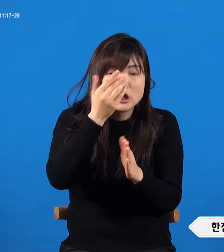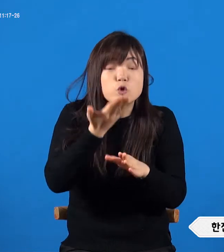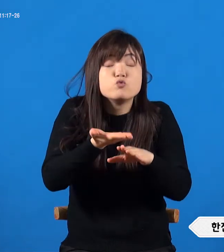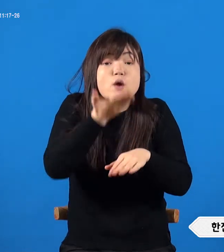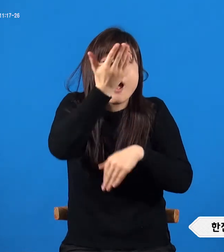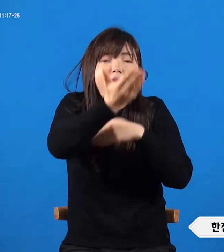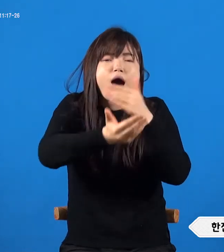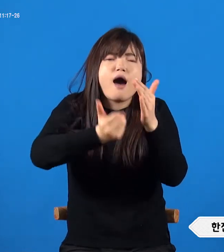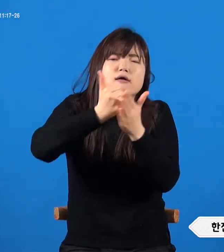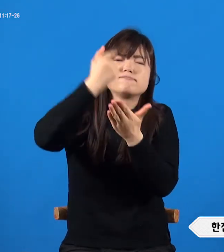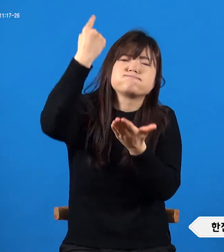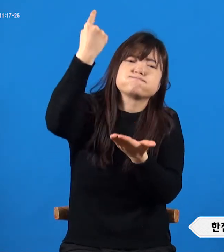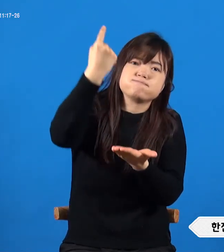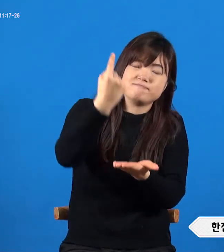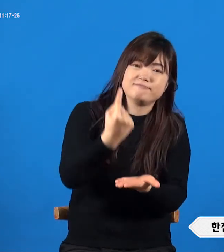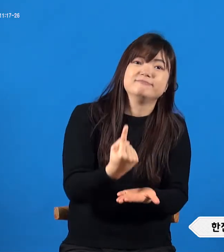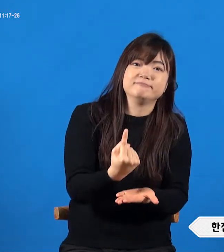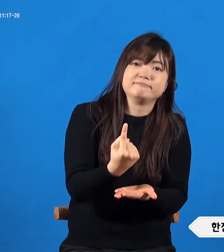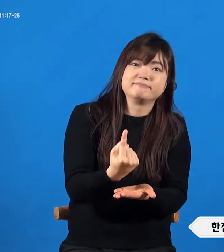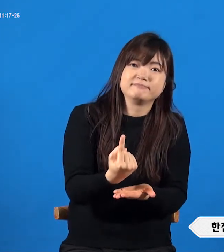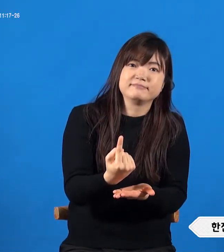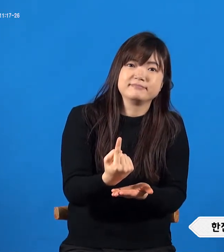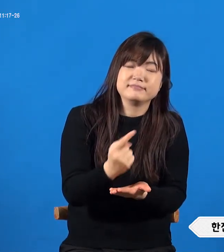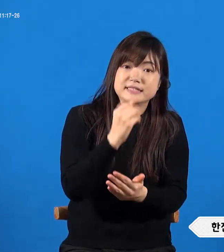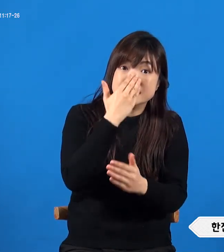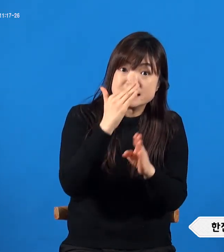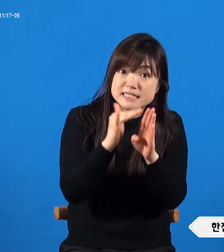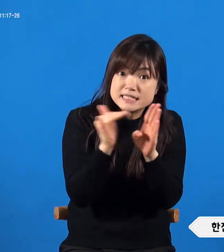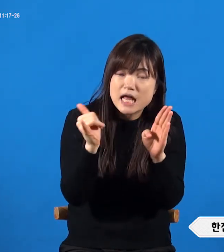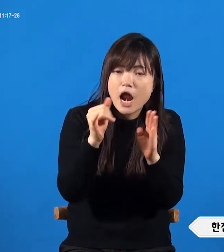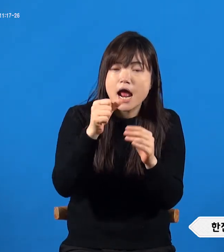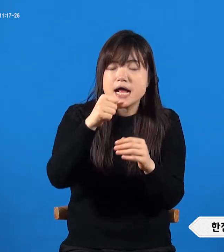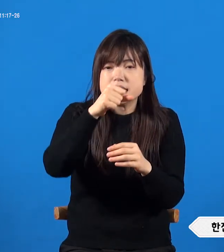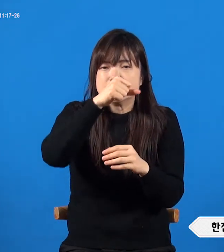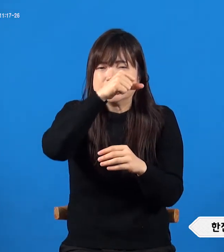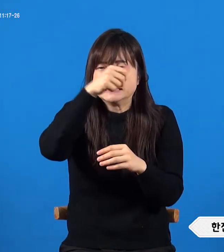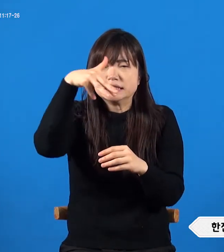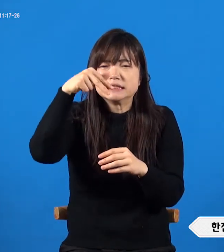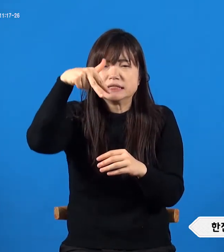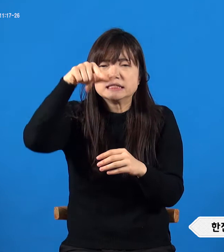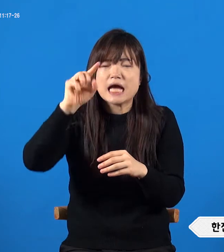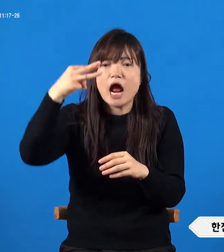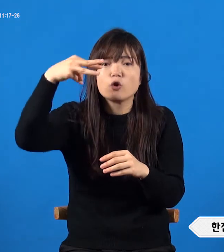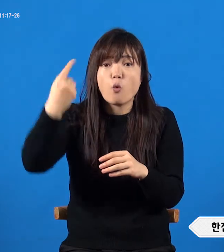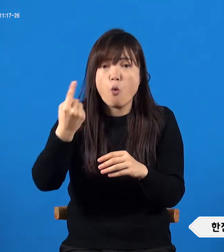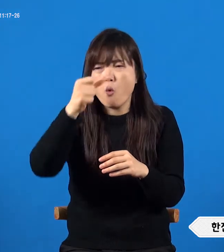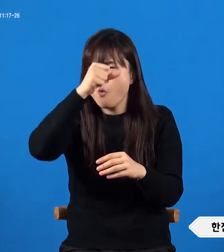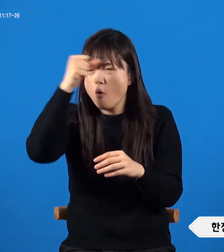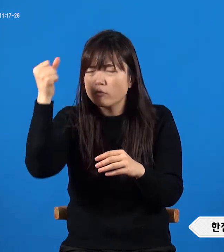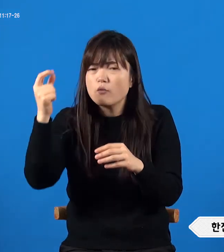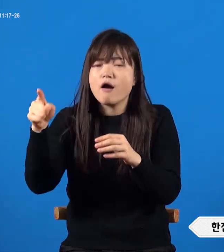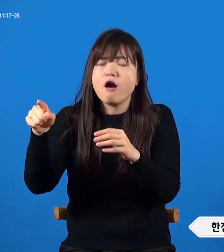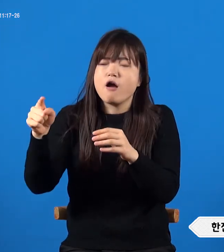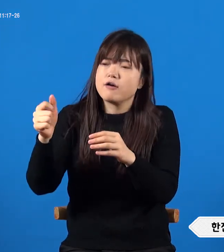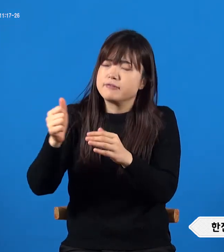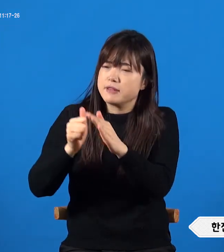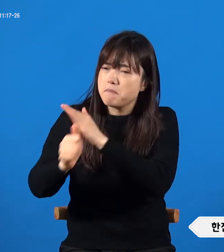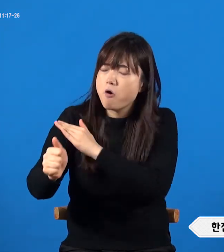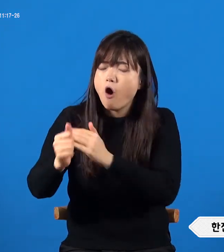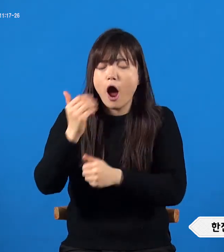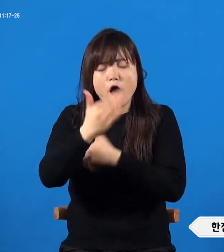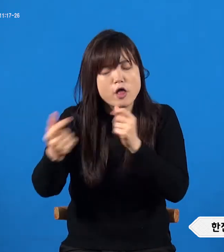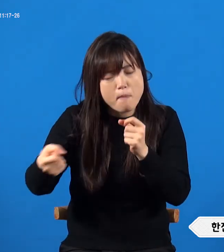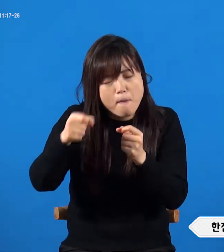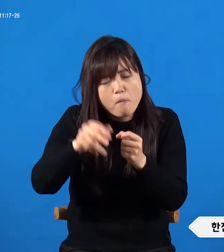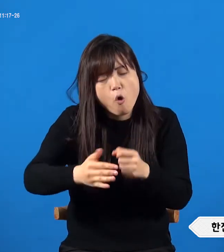위에 하나님께서 임재하셨습니다. 이스라엘의 장로들 대표들이 그 하나님 앞에서